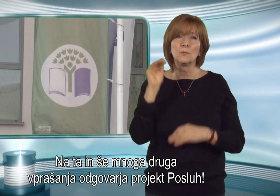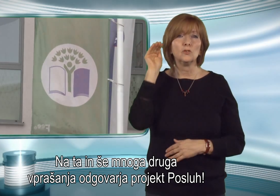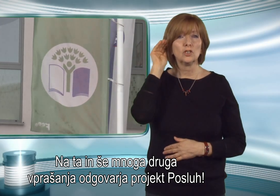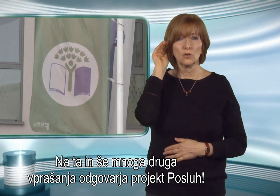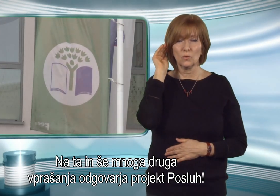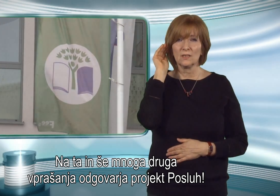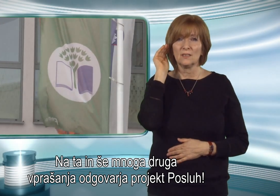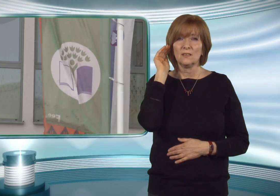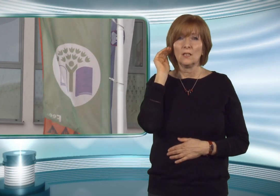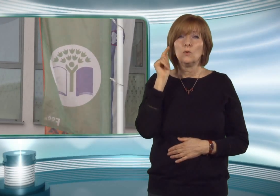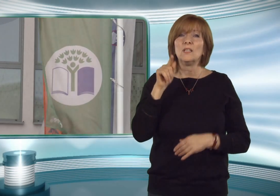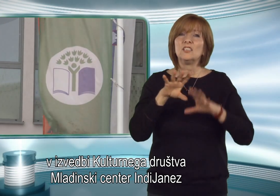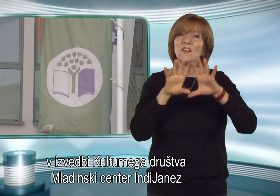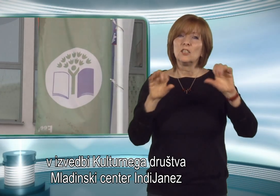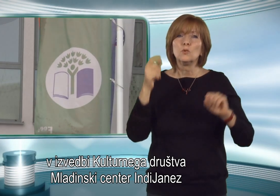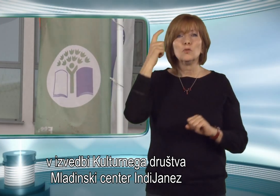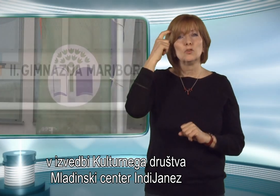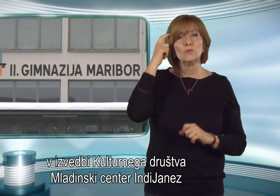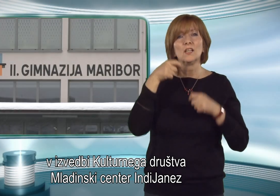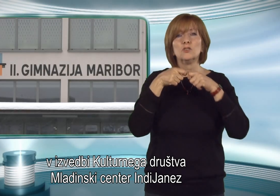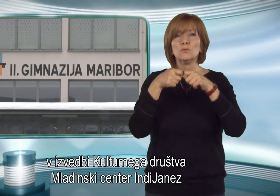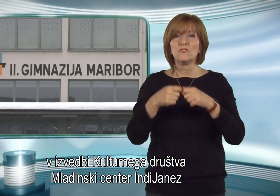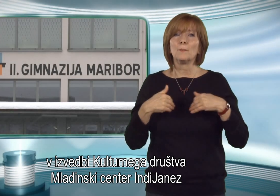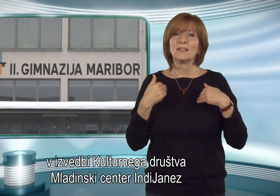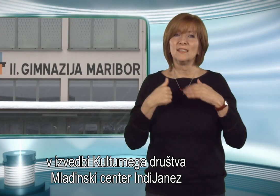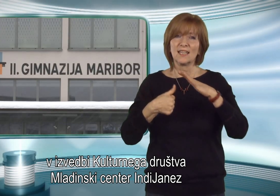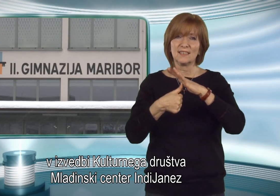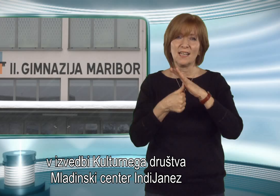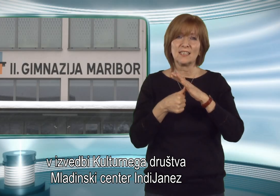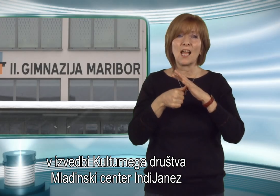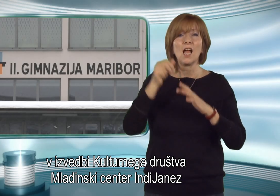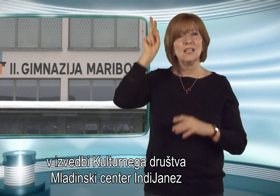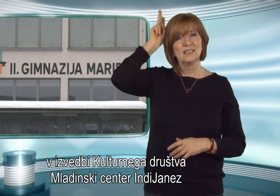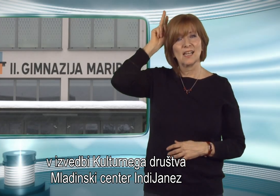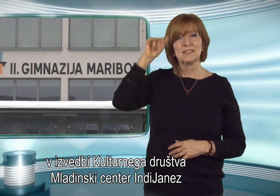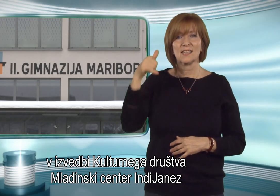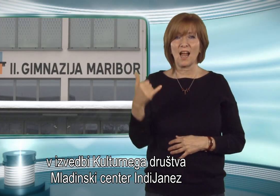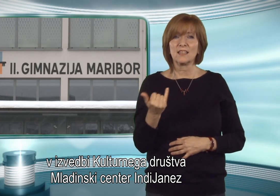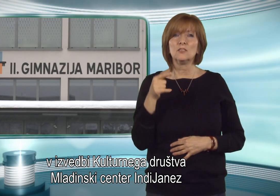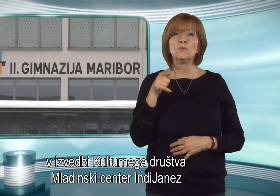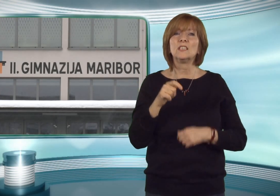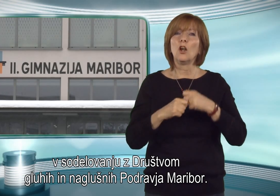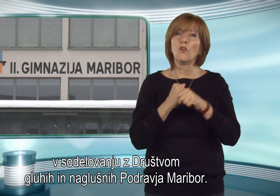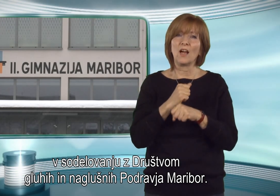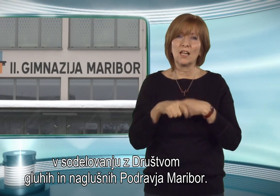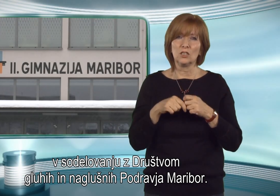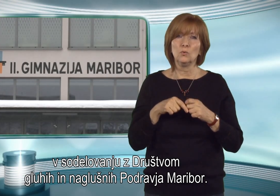projekt Posluh v izvedbi kulturnega društva Mladinski center Indianes v sodelovanju z Društvom gluhih